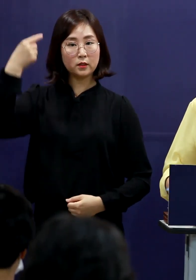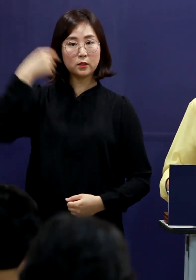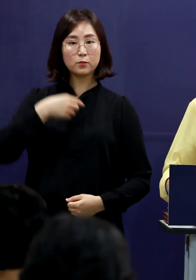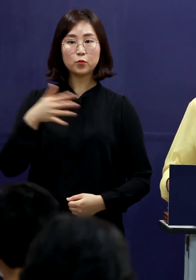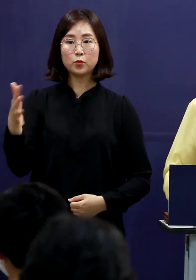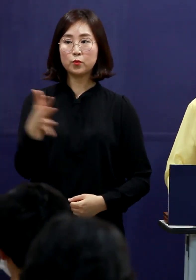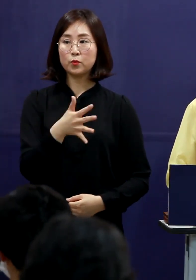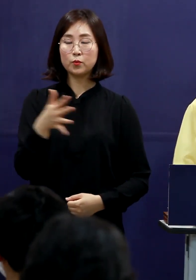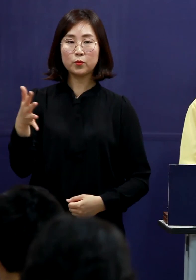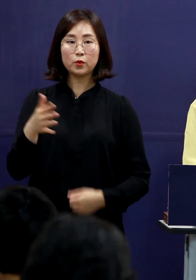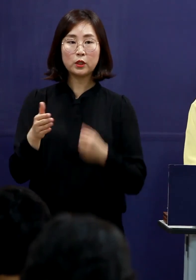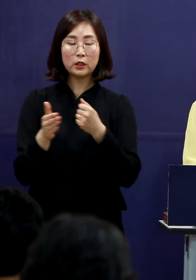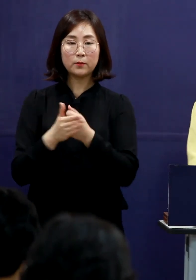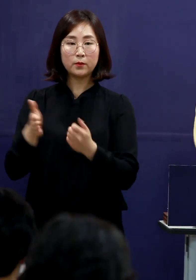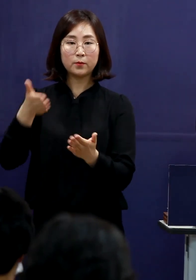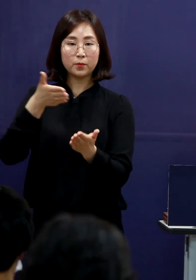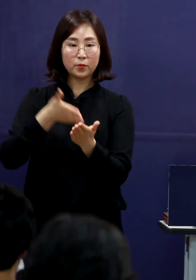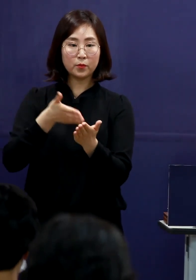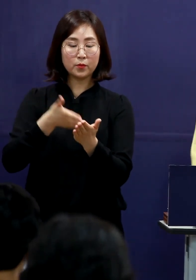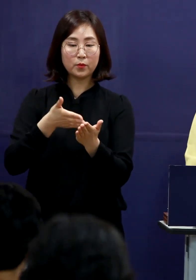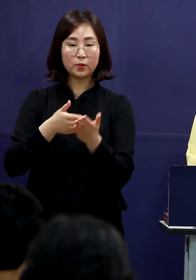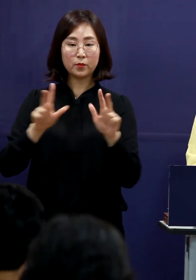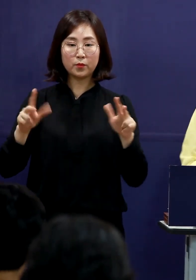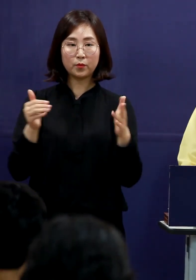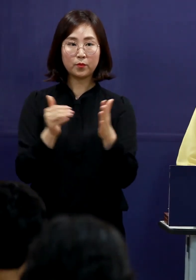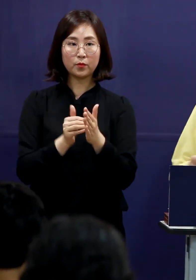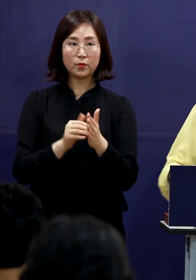더 이상 질문하실 분이 안 계시므로 이상으로 오늘 브리핑을 모두 마치도록 하겠습니다.